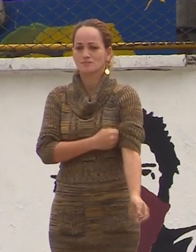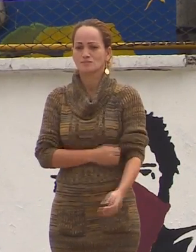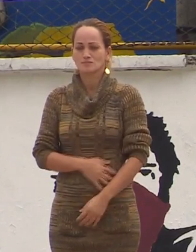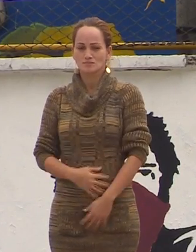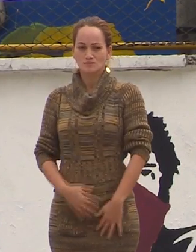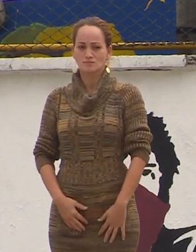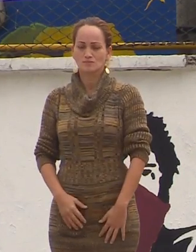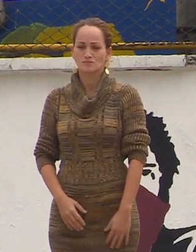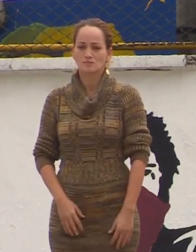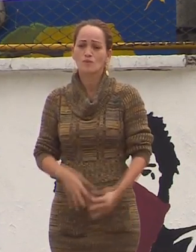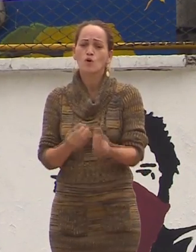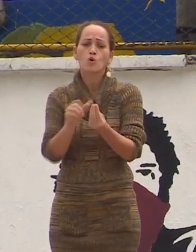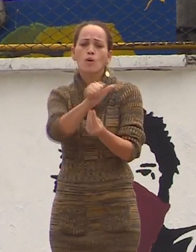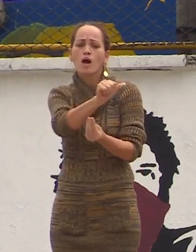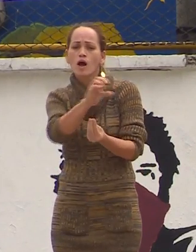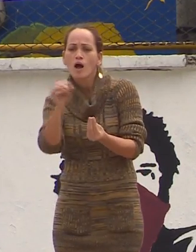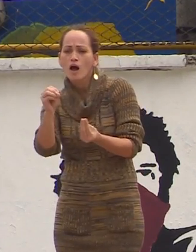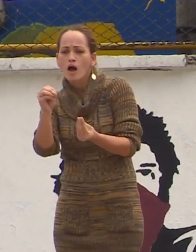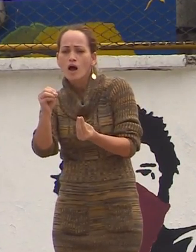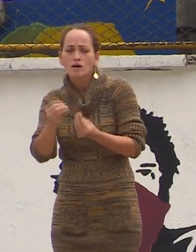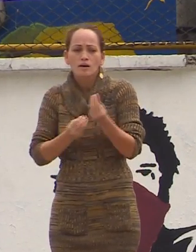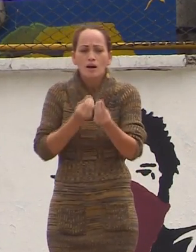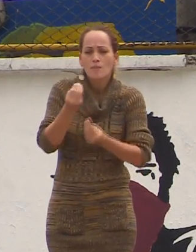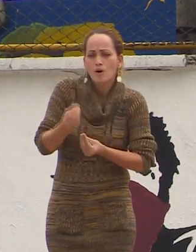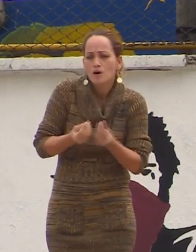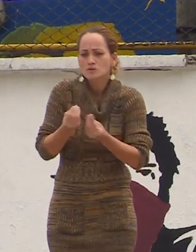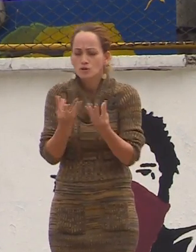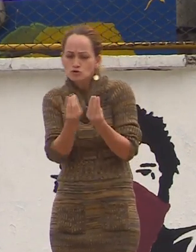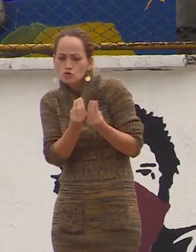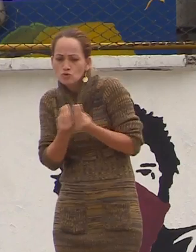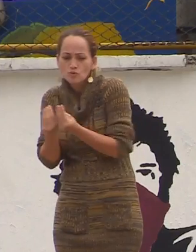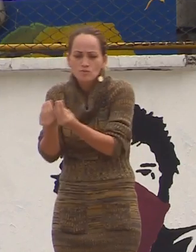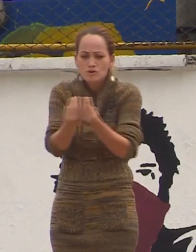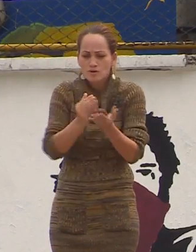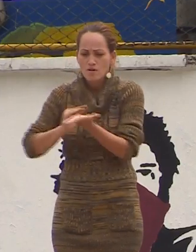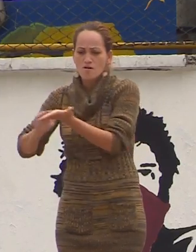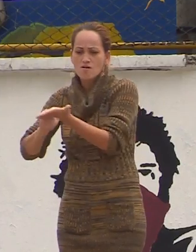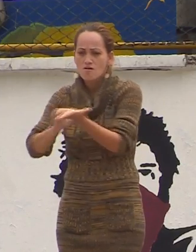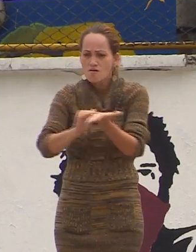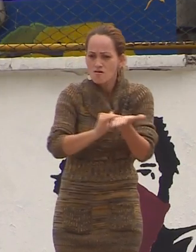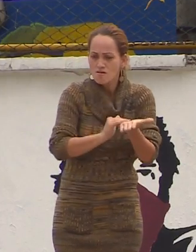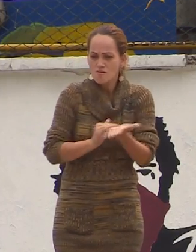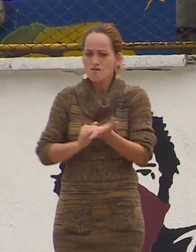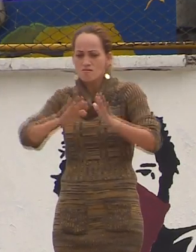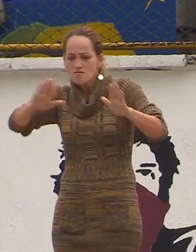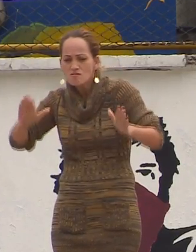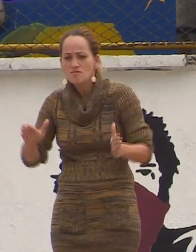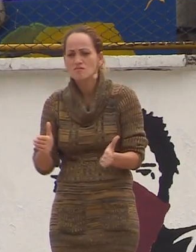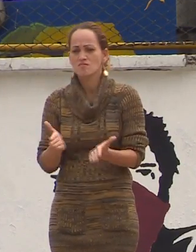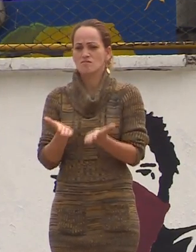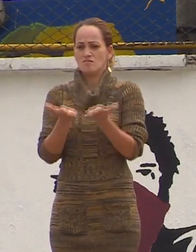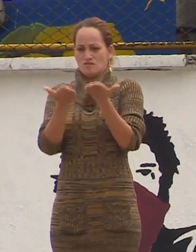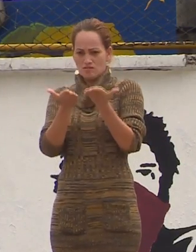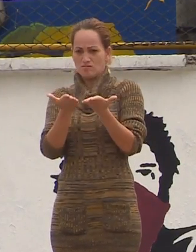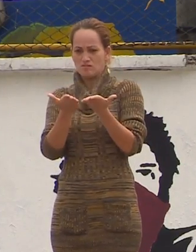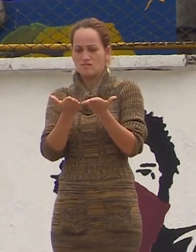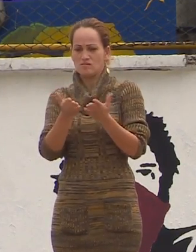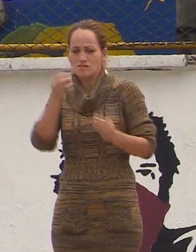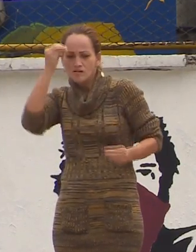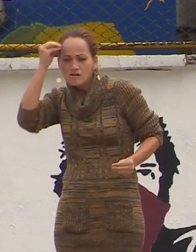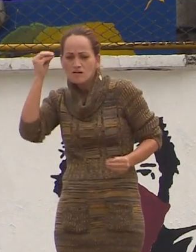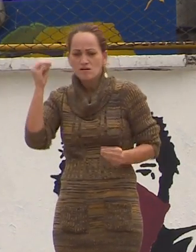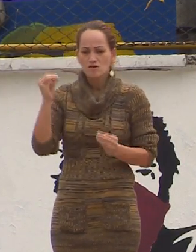Entre todas, vamos a buscar formas de convivencia y de superación más acordes